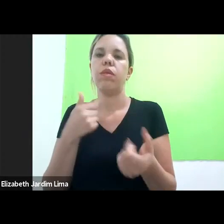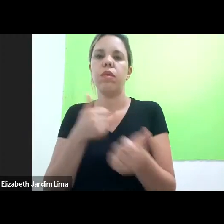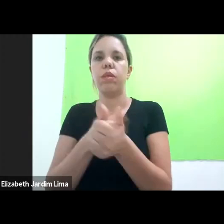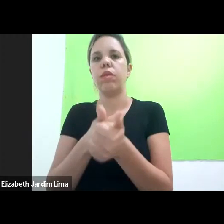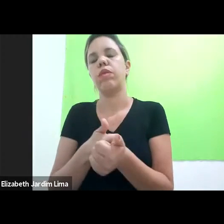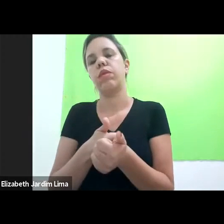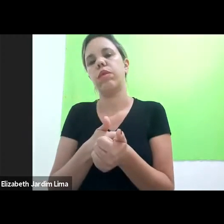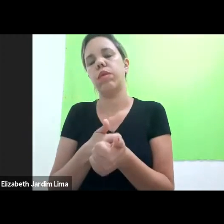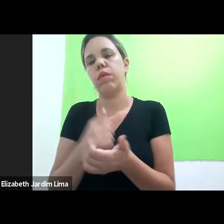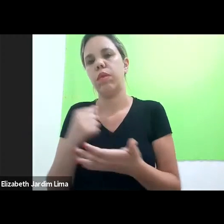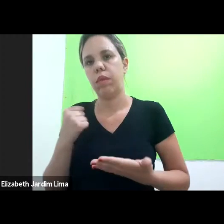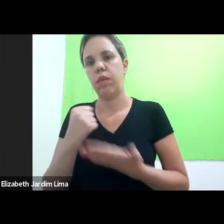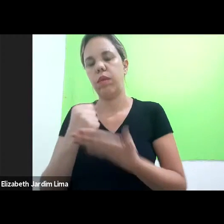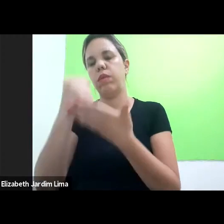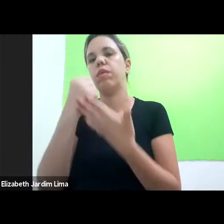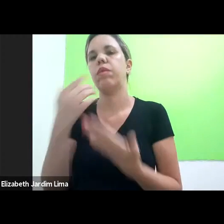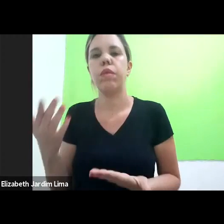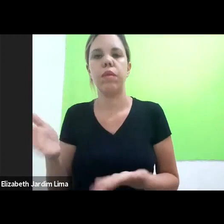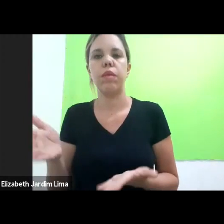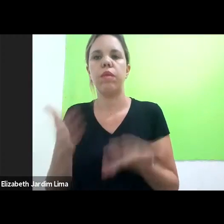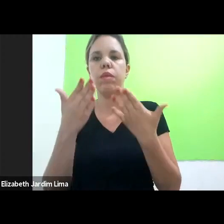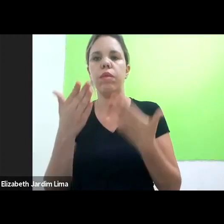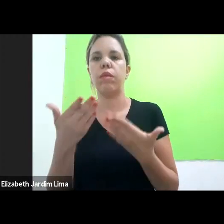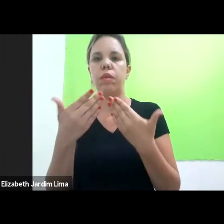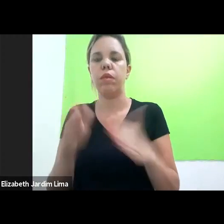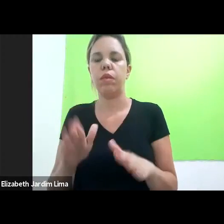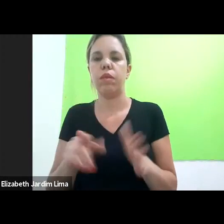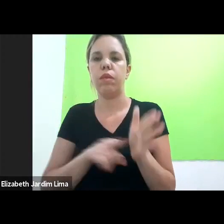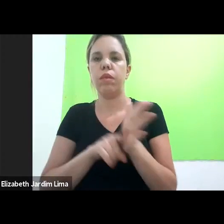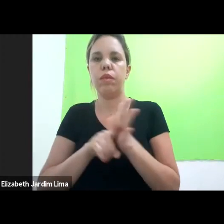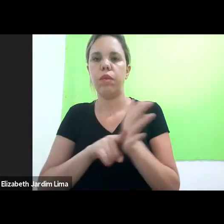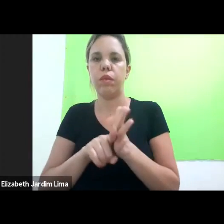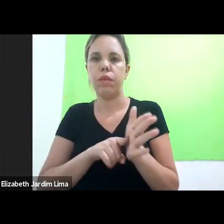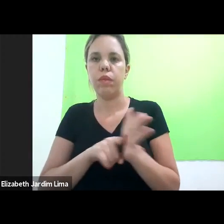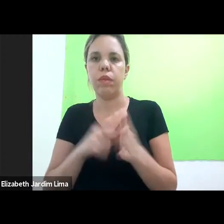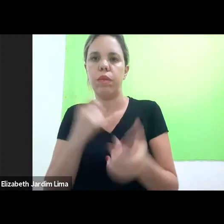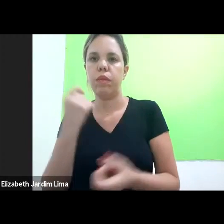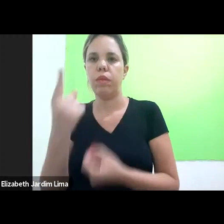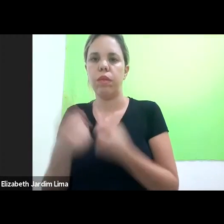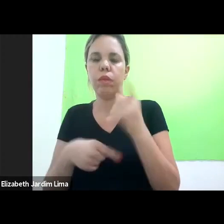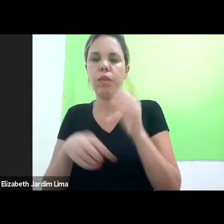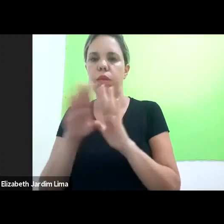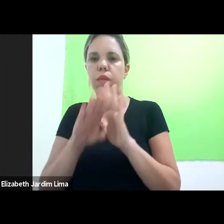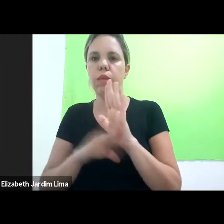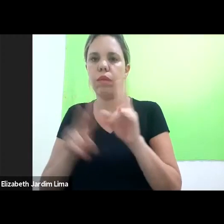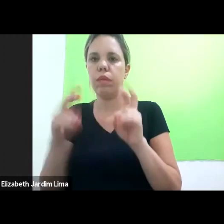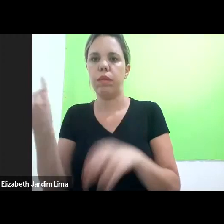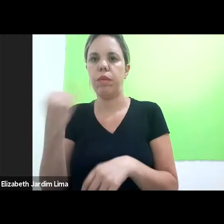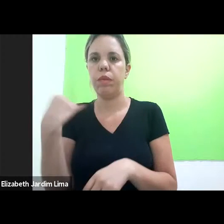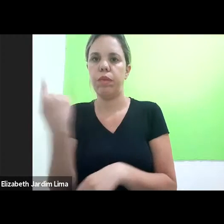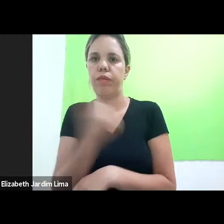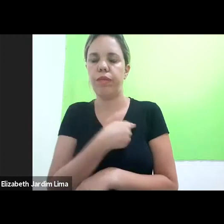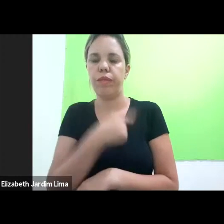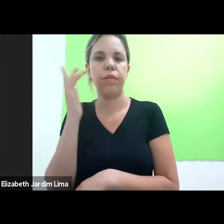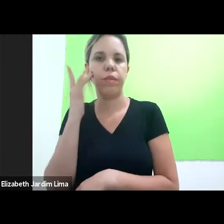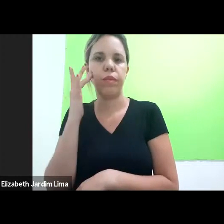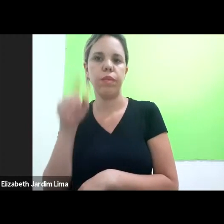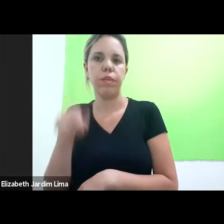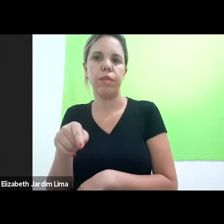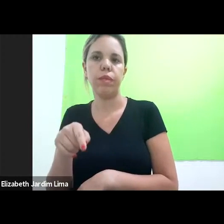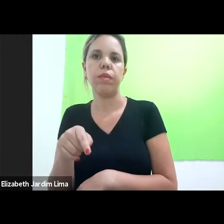nos ajudando e colocando a clínica à disposição de estudos e alguns temas importantes para nós. Eu acho que é isso, eu acho que